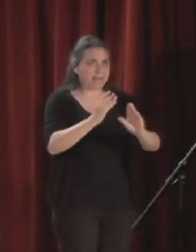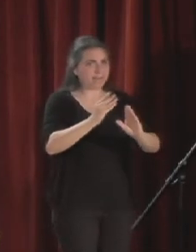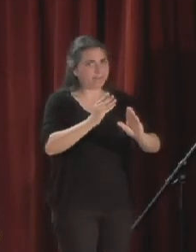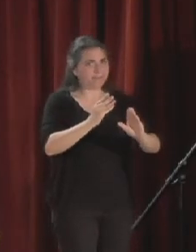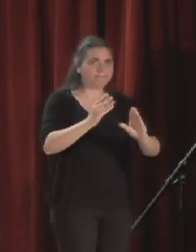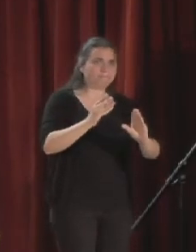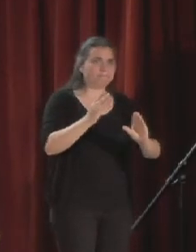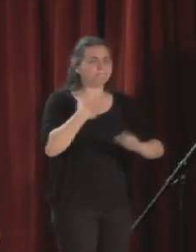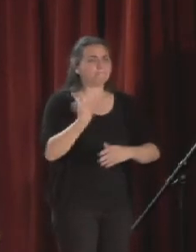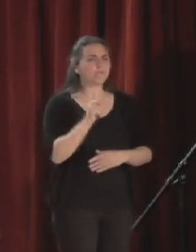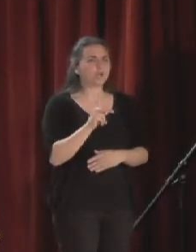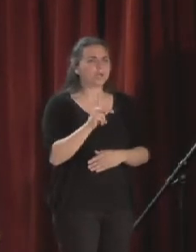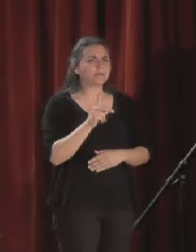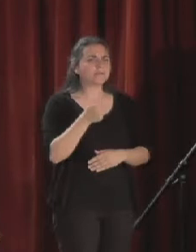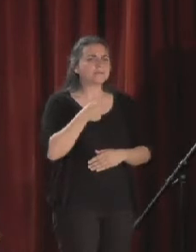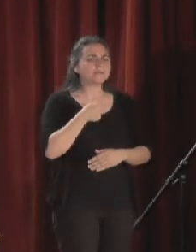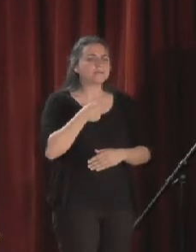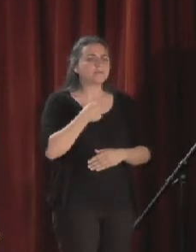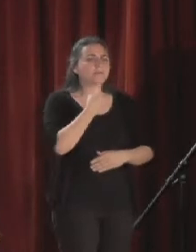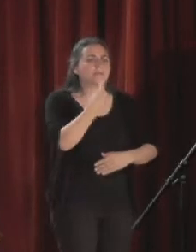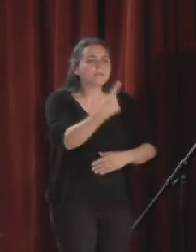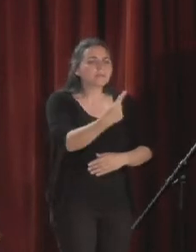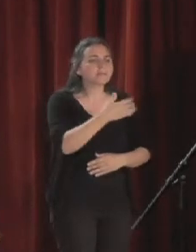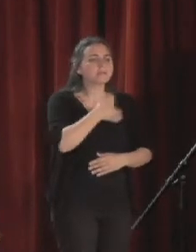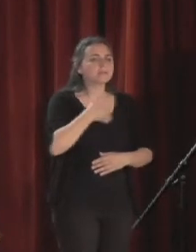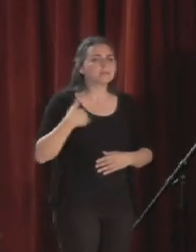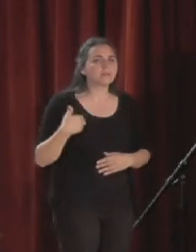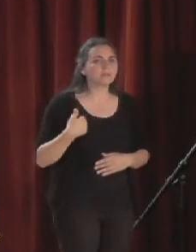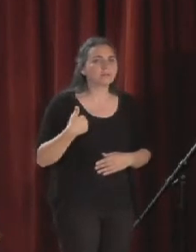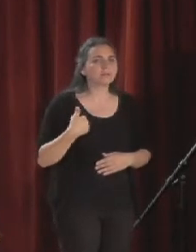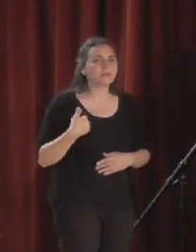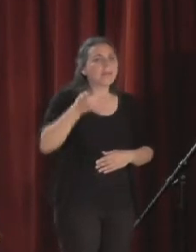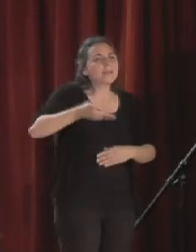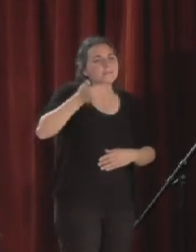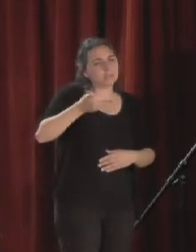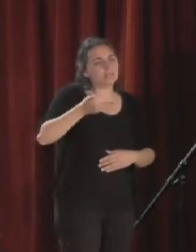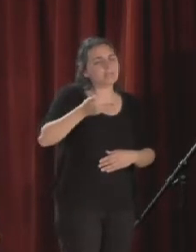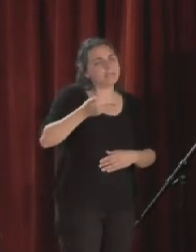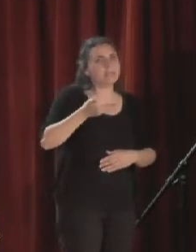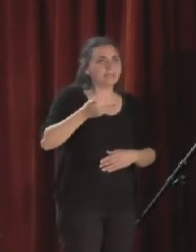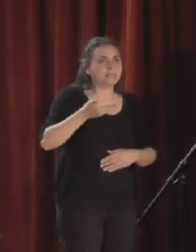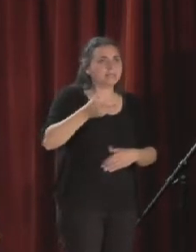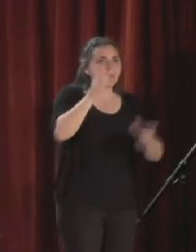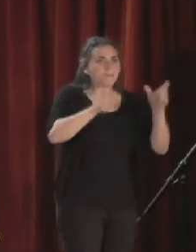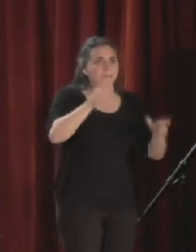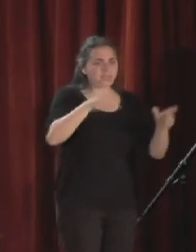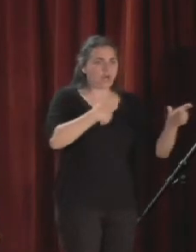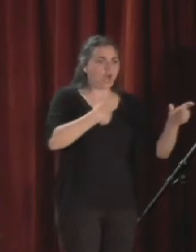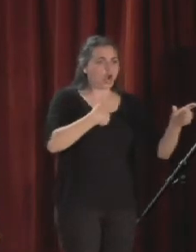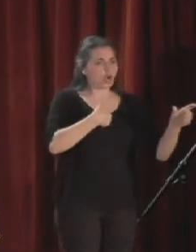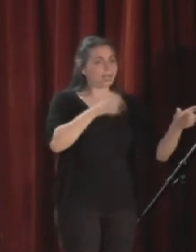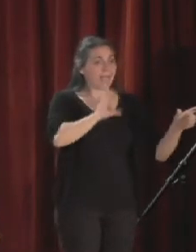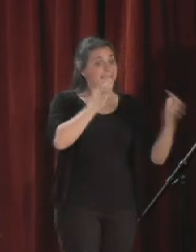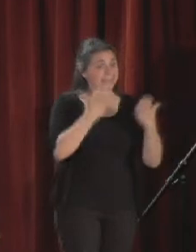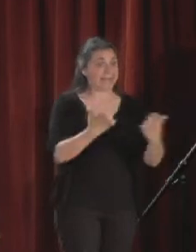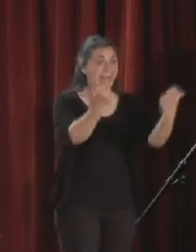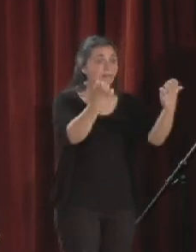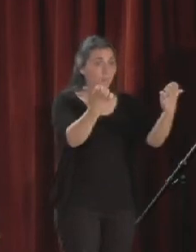sin resaltar as figuras do Senado. Me parece importante, Carmen xa está aquí con nós,